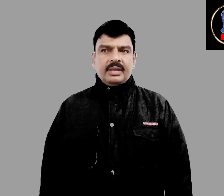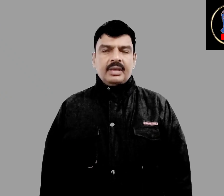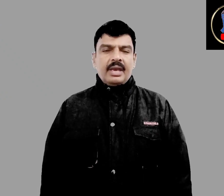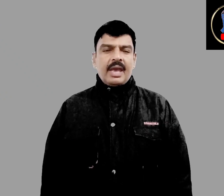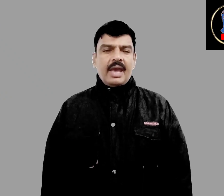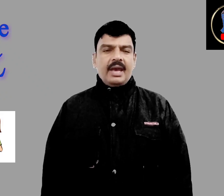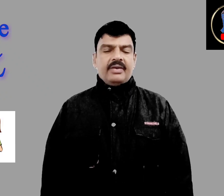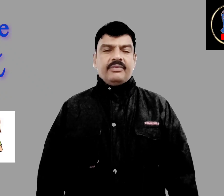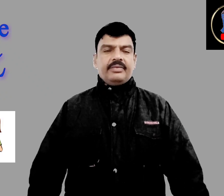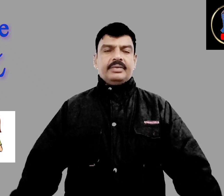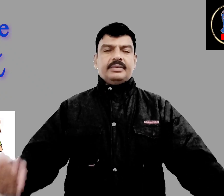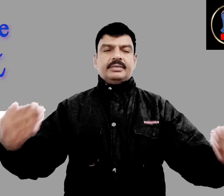हैव।